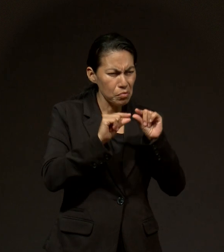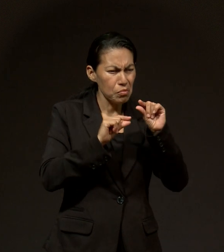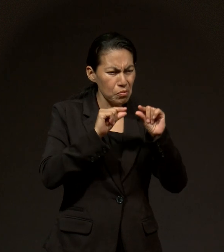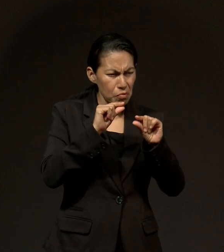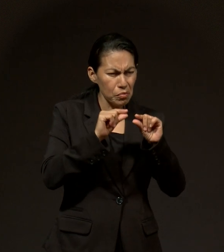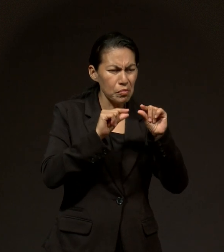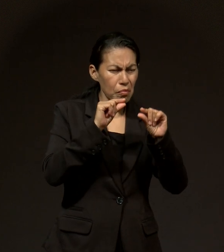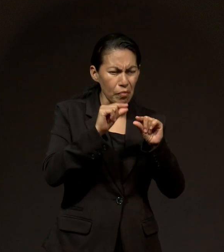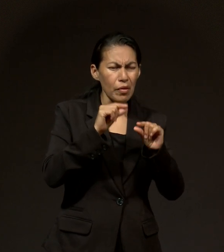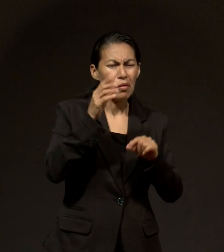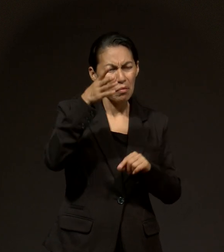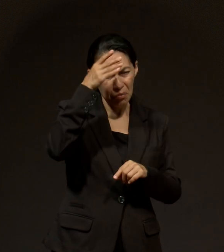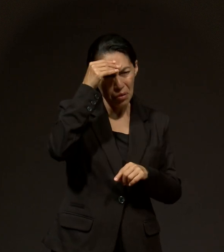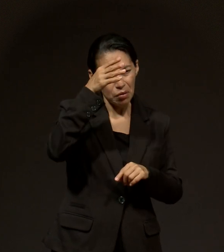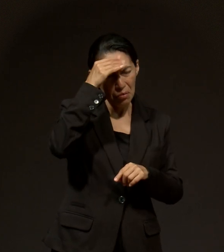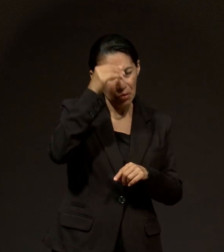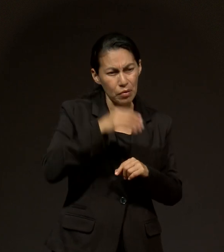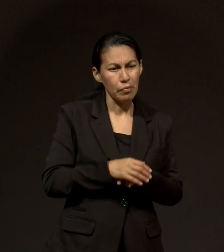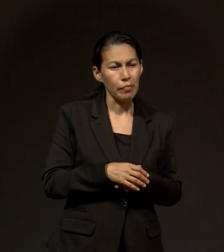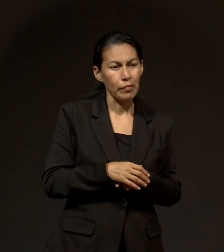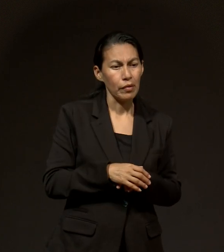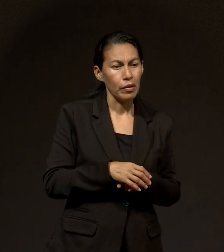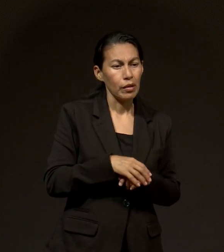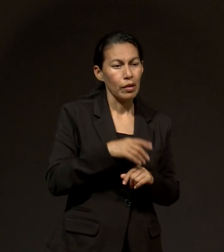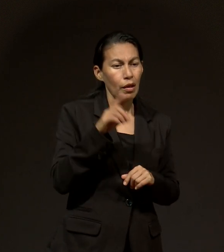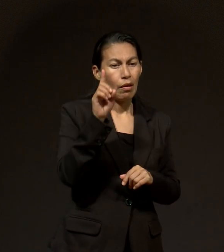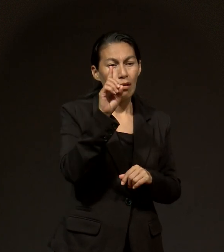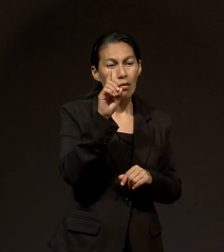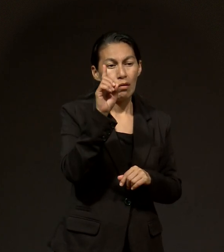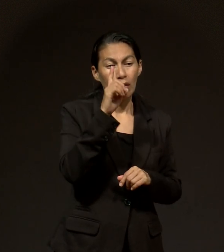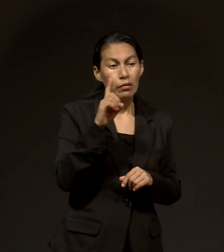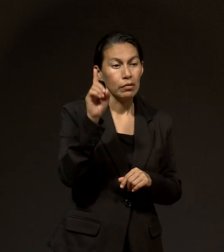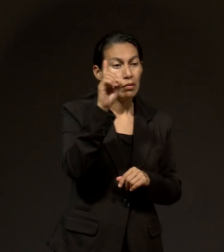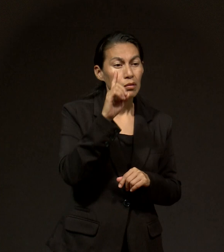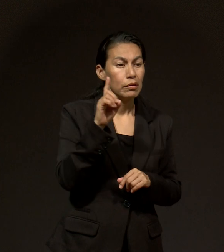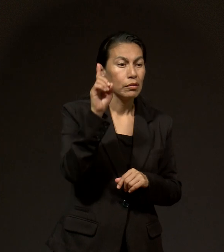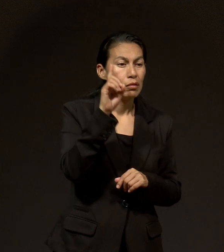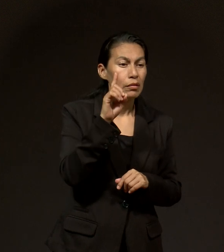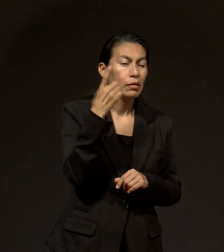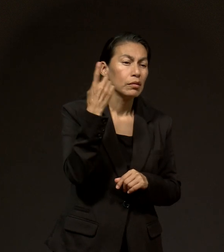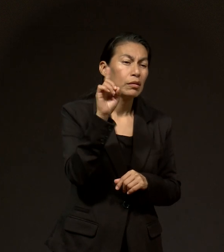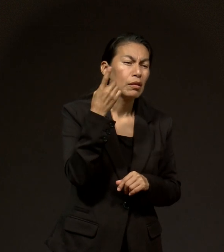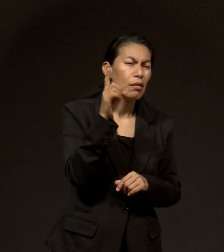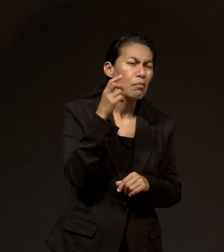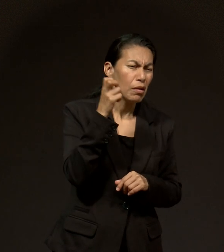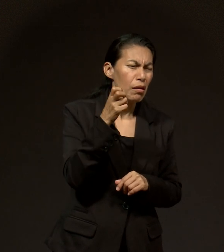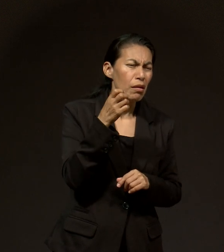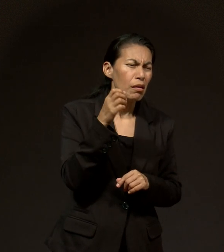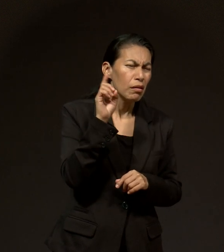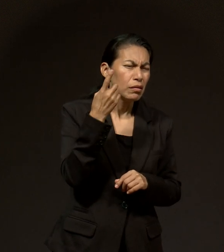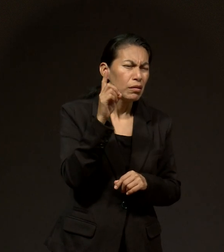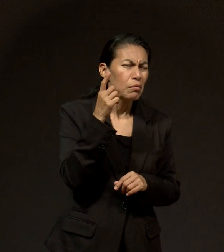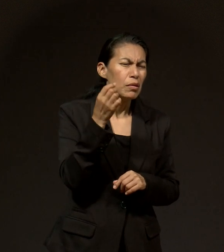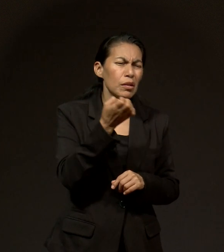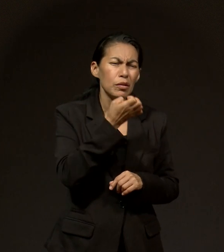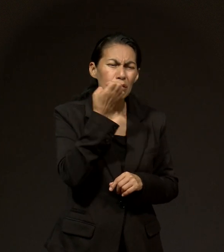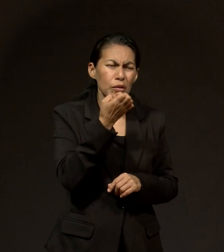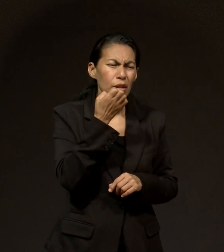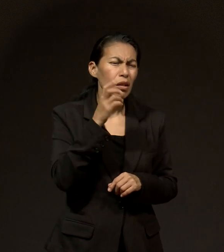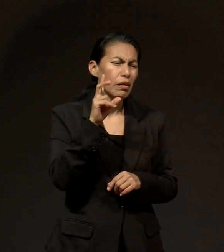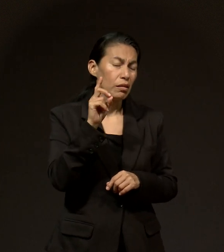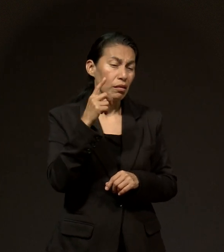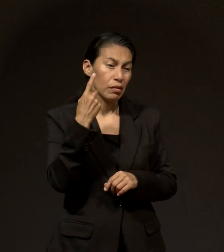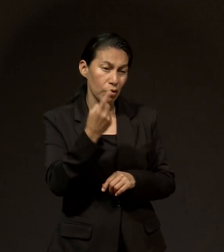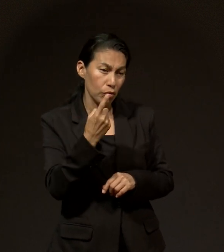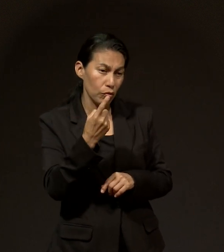poquito estando en todo ese invierno, todo diciembre. Me tocó trabajar de noche el día 31